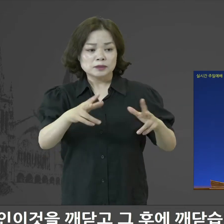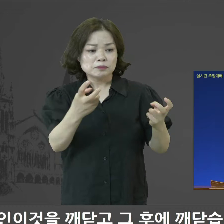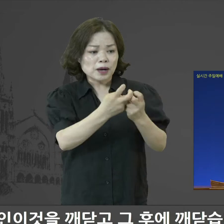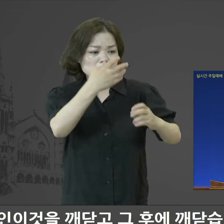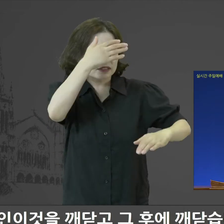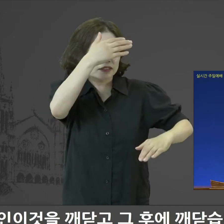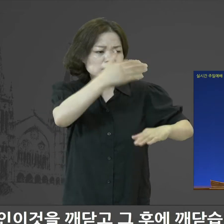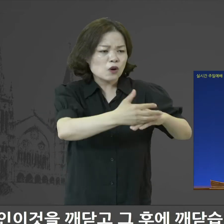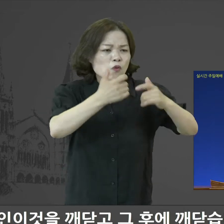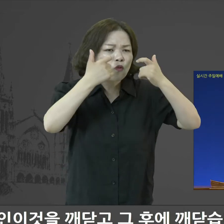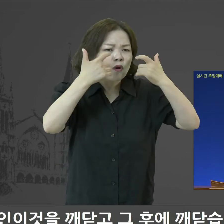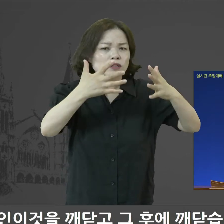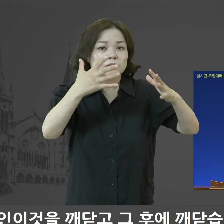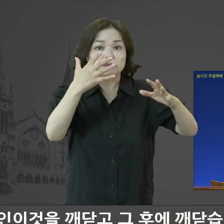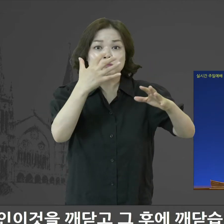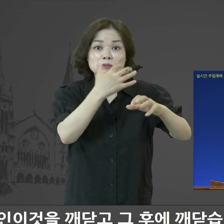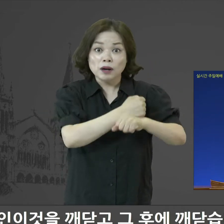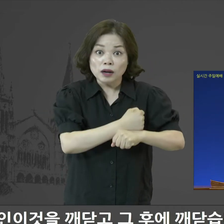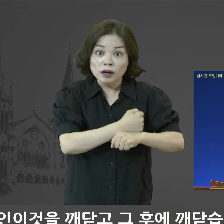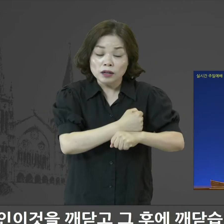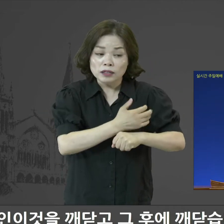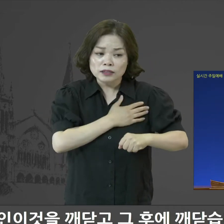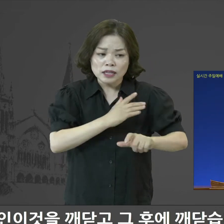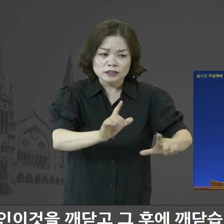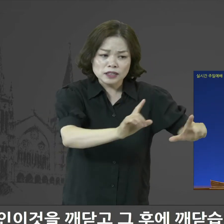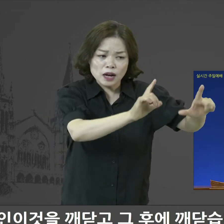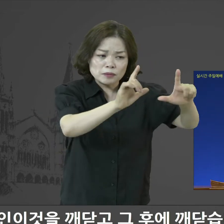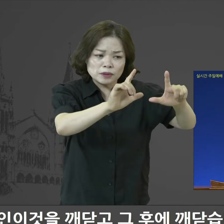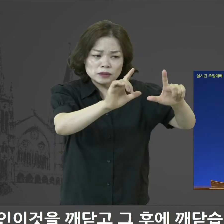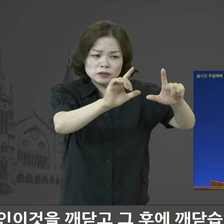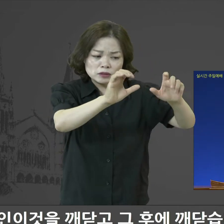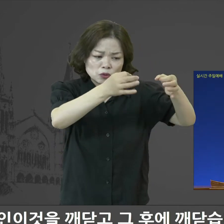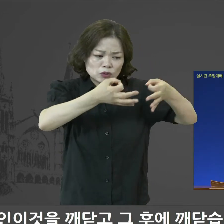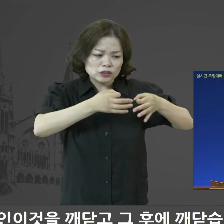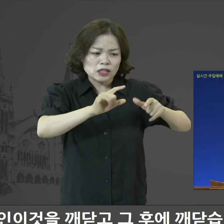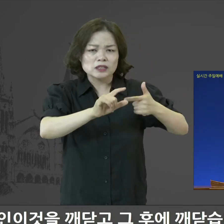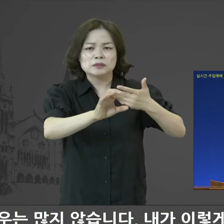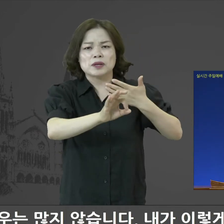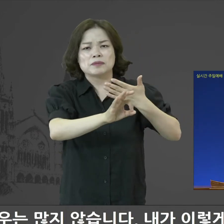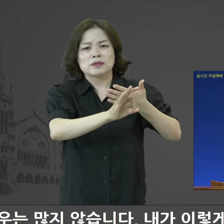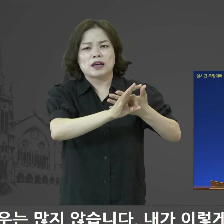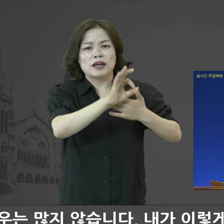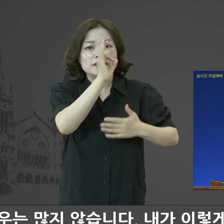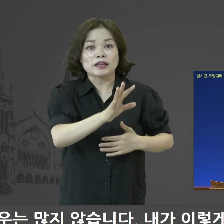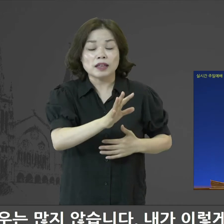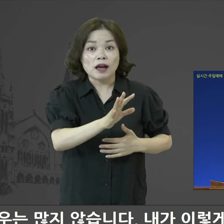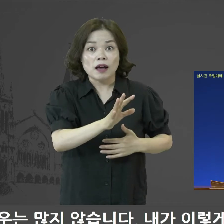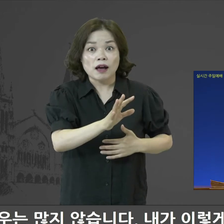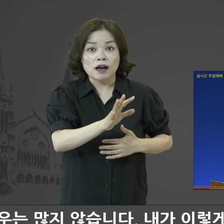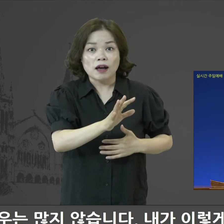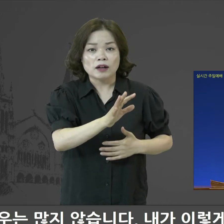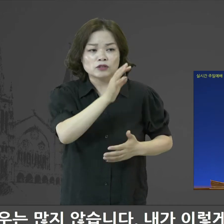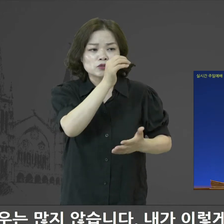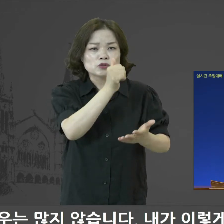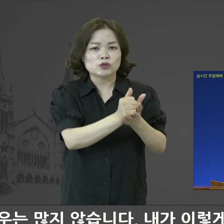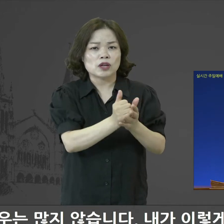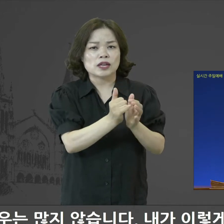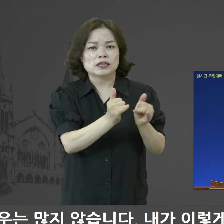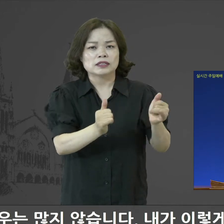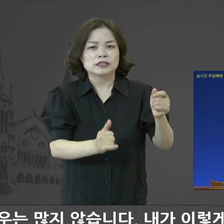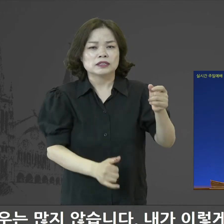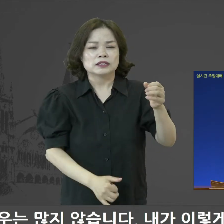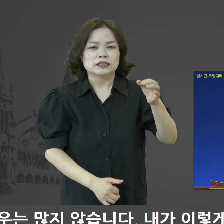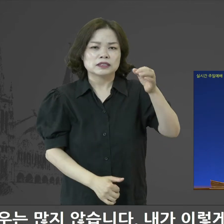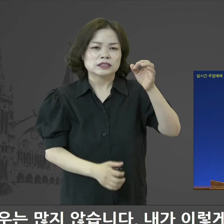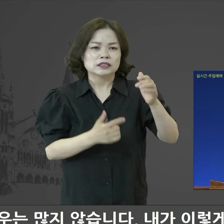방식대로 살다가는 확실히 망하겠다, 내 삶 자체를 돌이키지 않다간 큰일 나겠다, 이렇게 죄인임을 깨달은